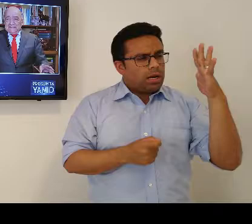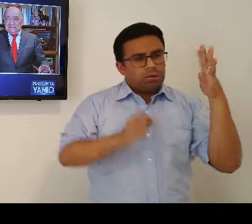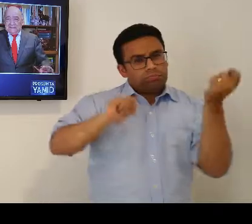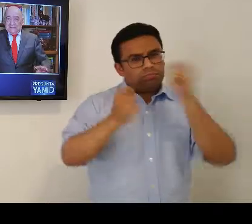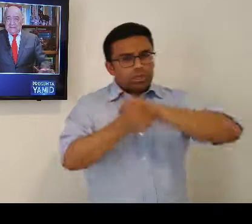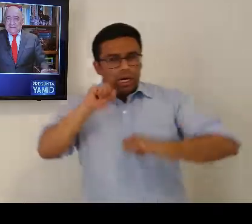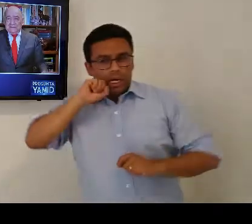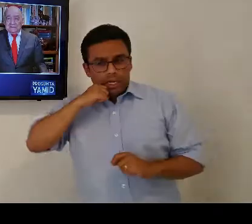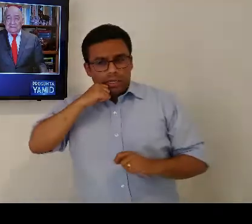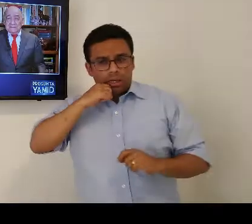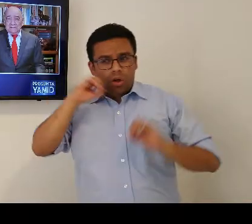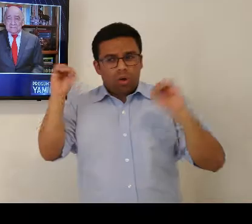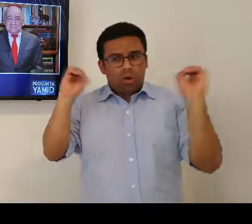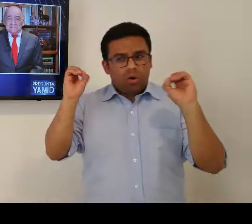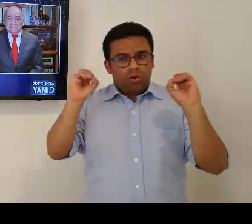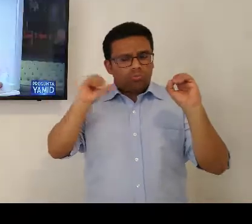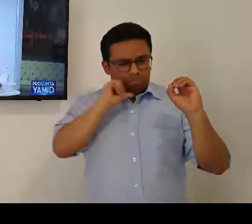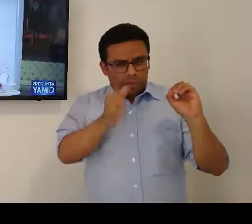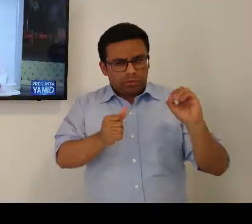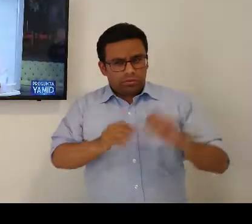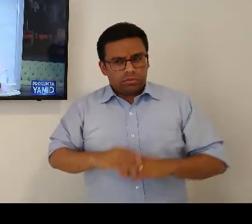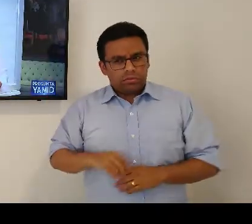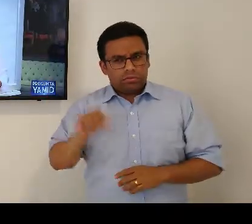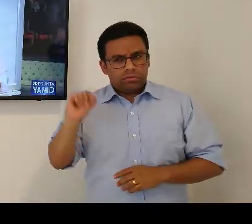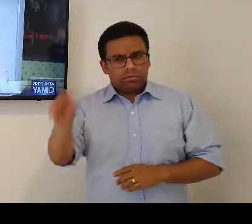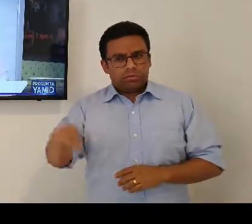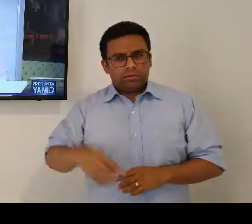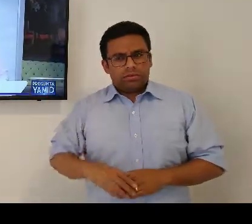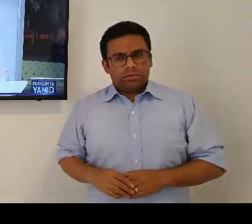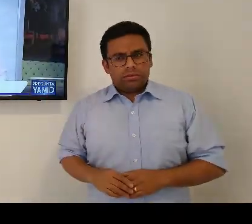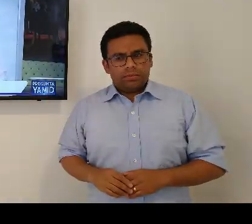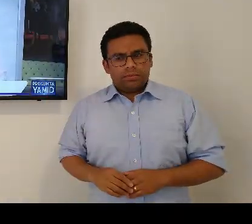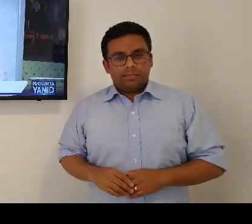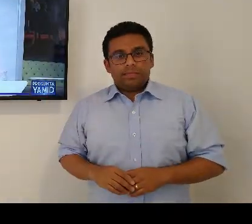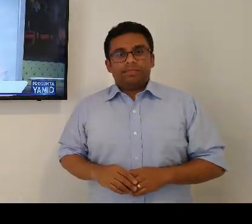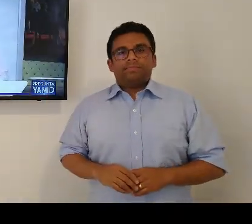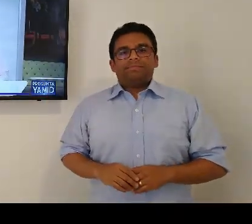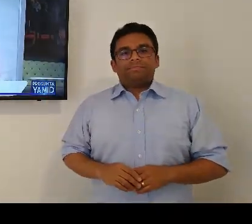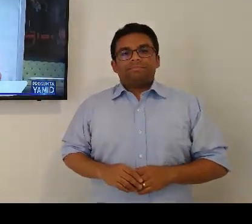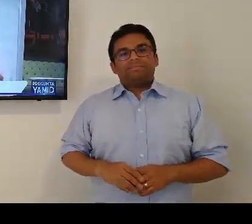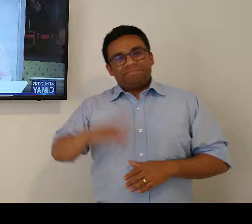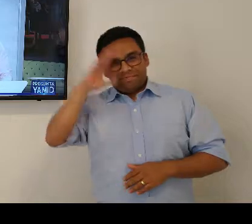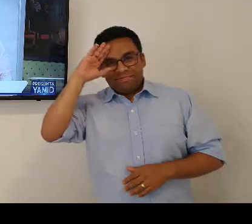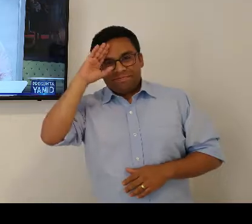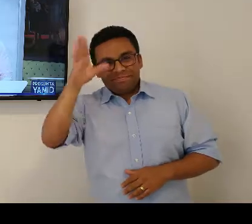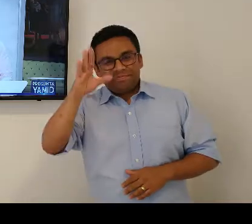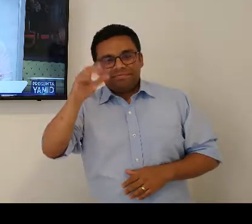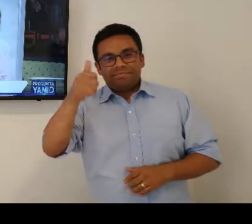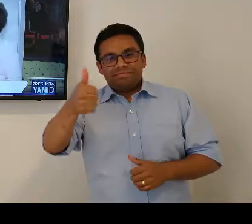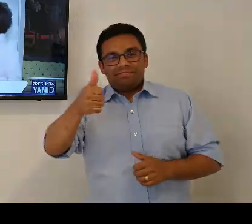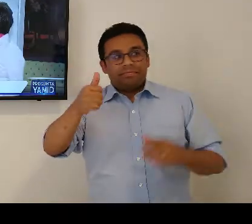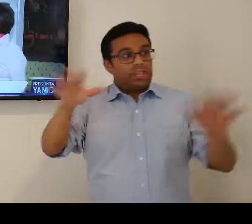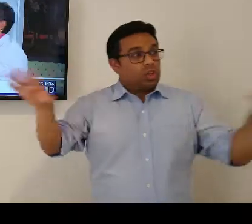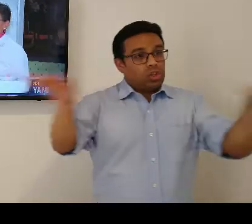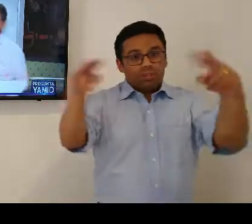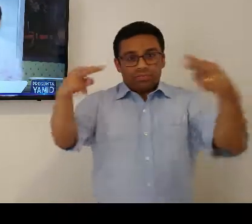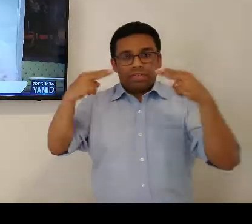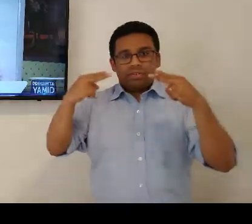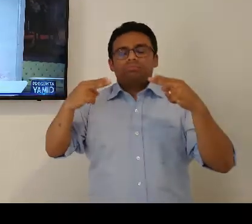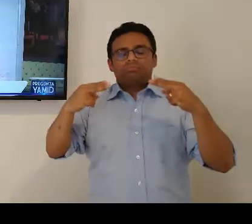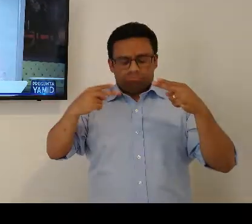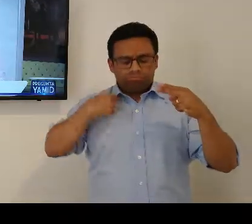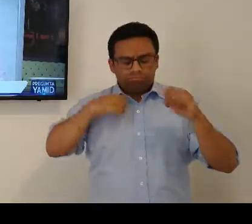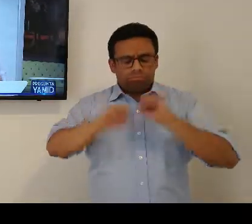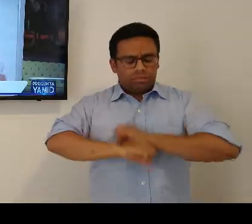mucho más drástica que la amarilla? Yamid, un gusto saludarte y a toda la gente que nos ve. Sí, claro que